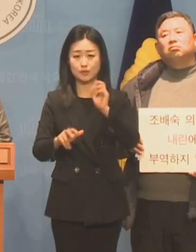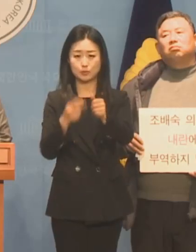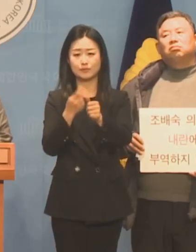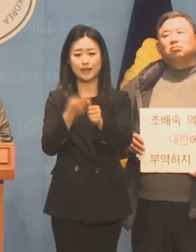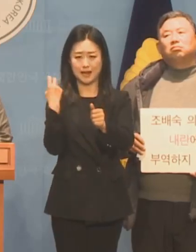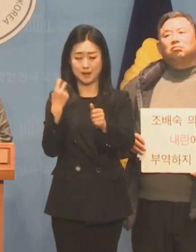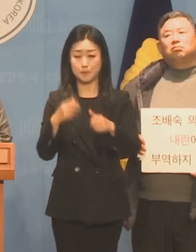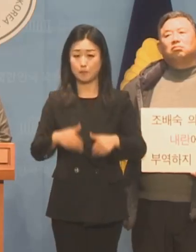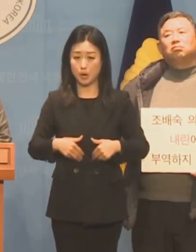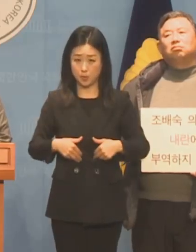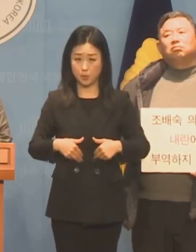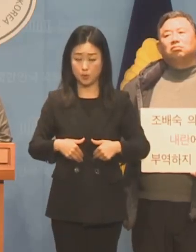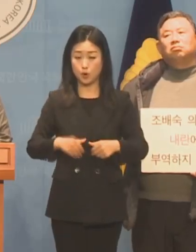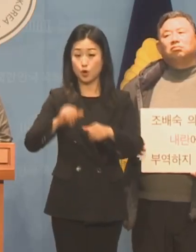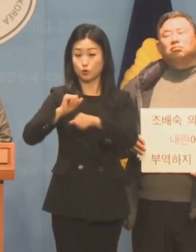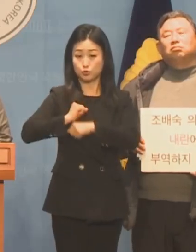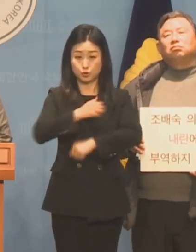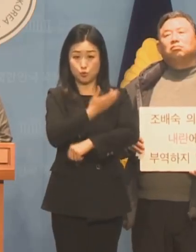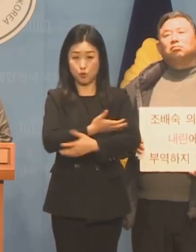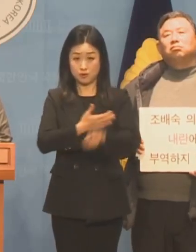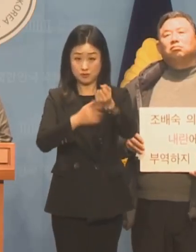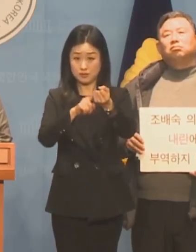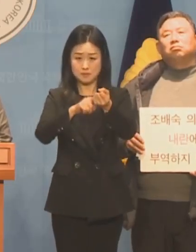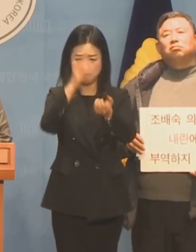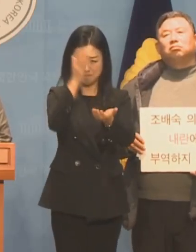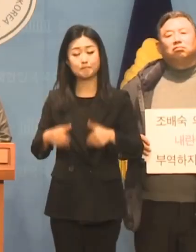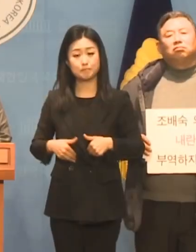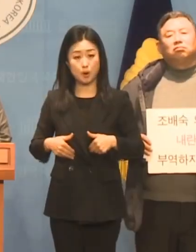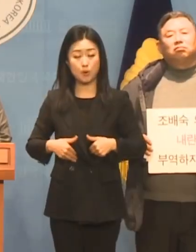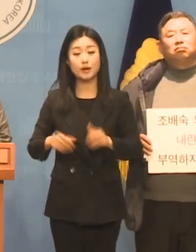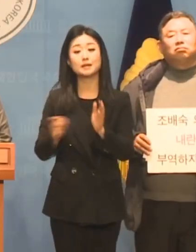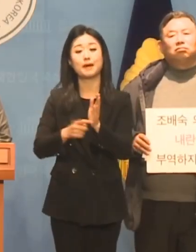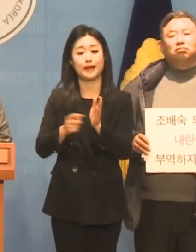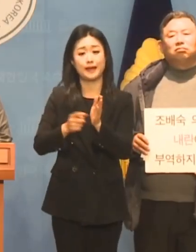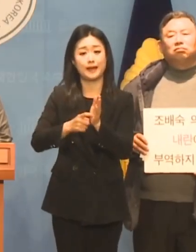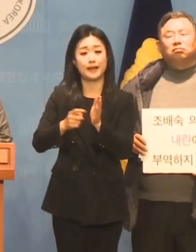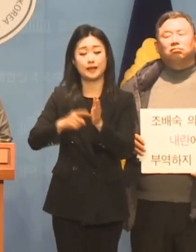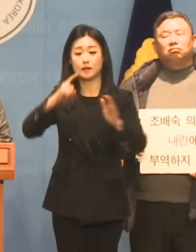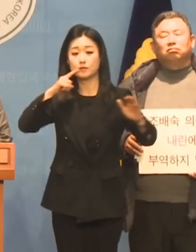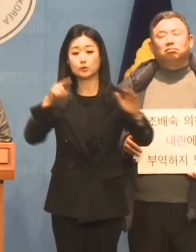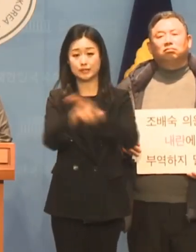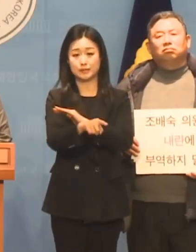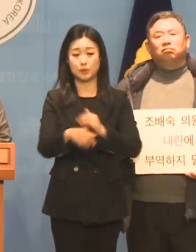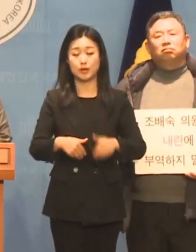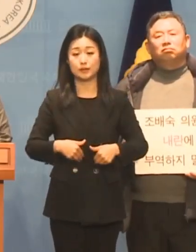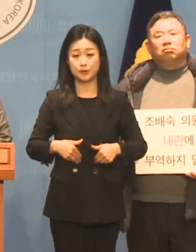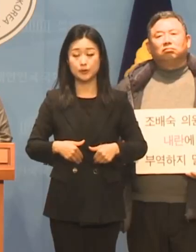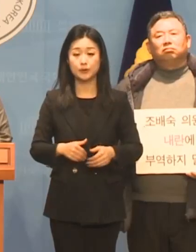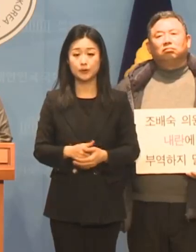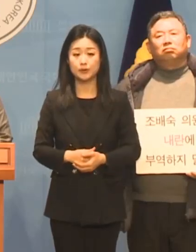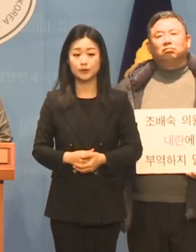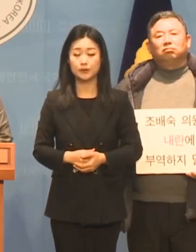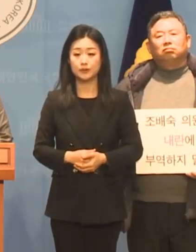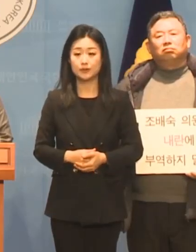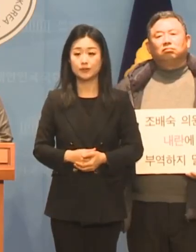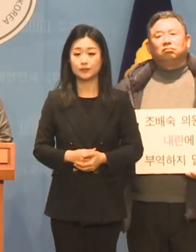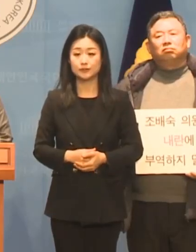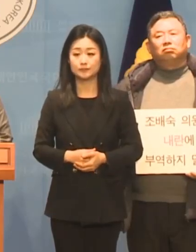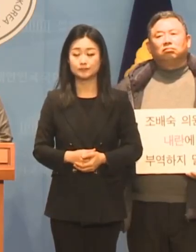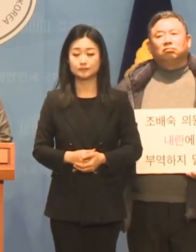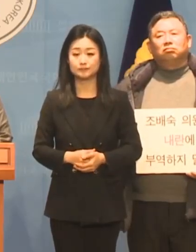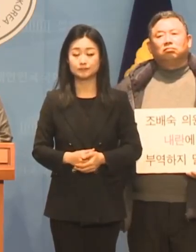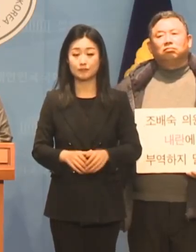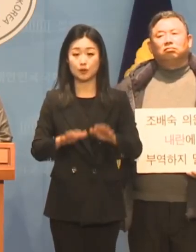탄핵하고 국군 통수권을 다시 국민에게 돌려 조치가 필요하다고 생각합니다. 그런 마음을 전달하기 위해서